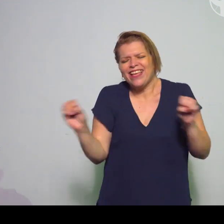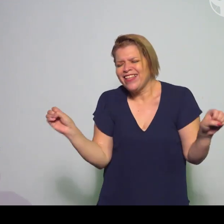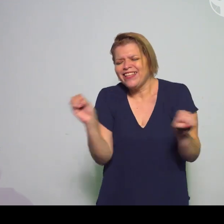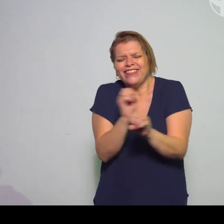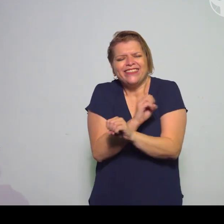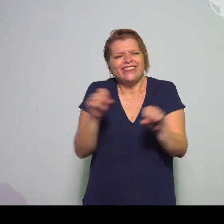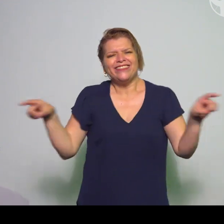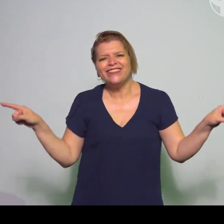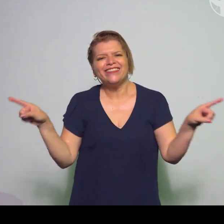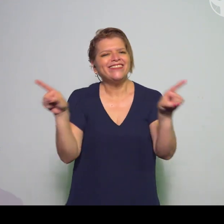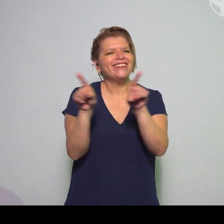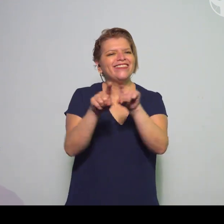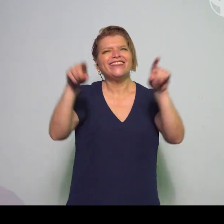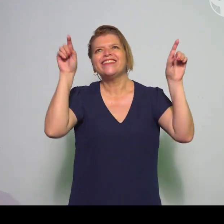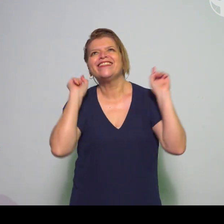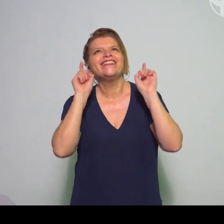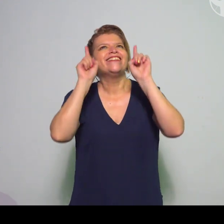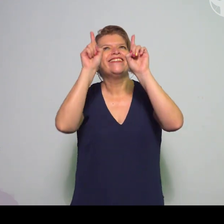así eres tú,